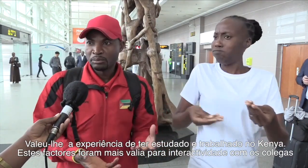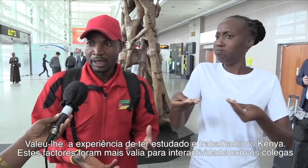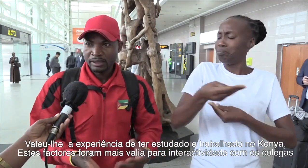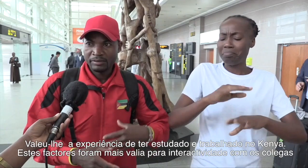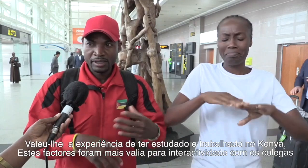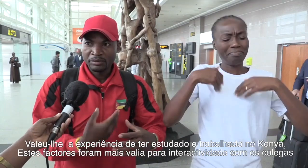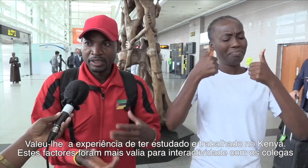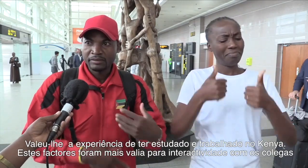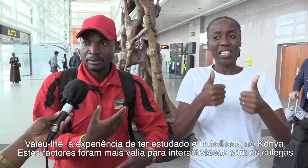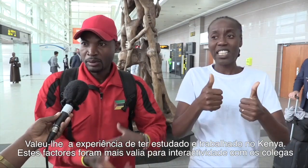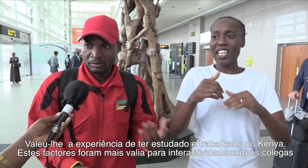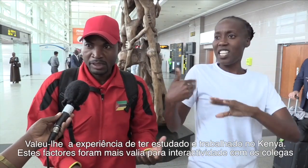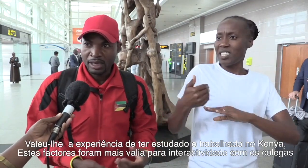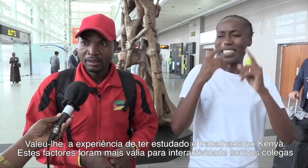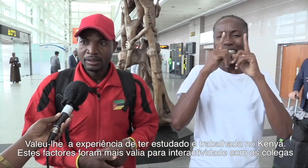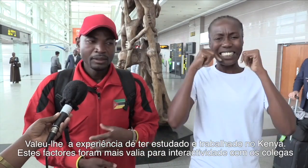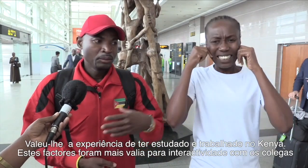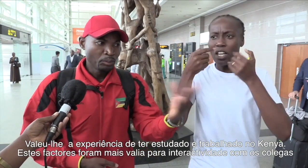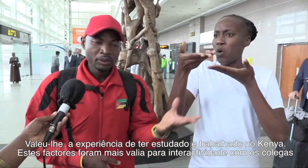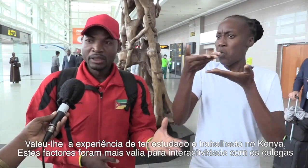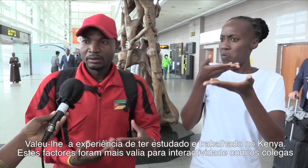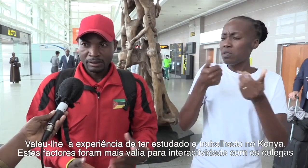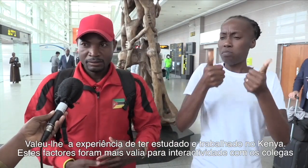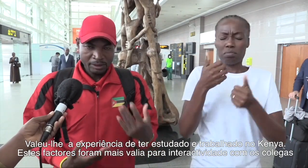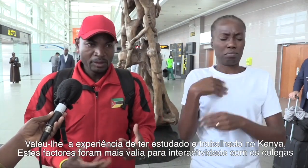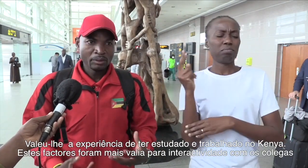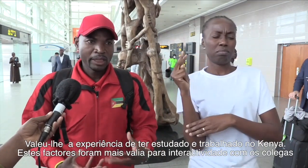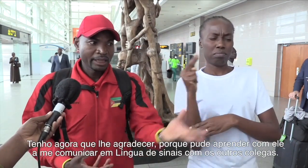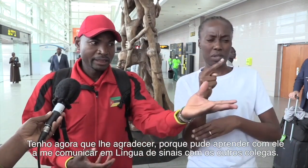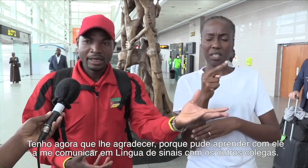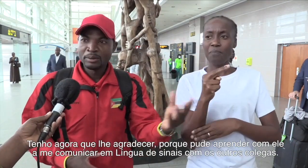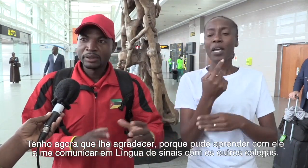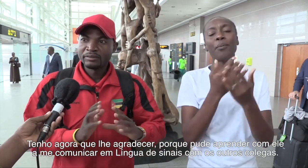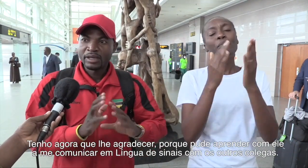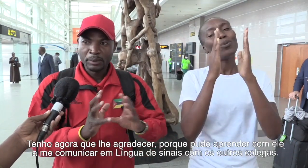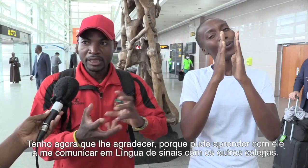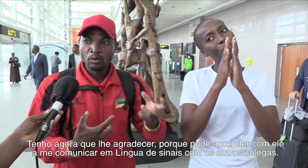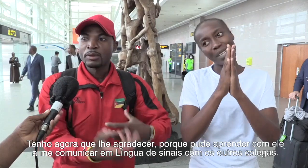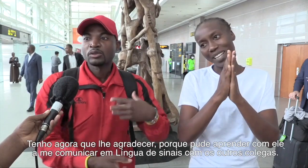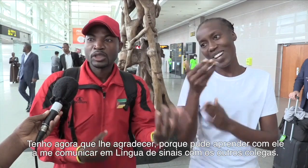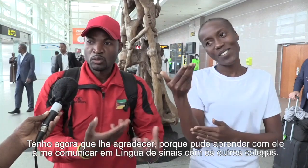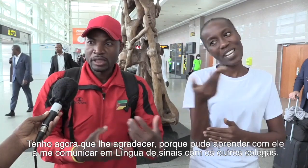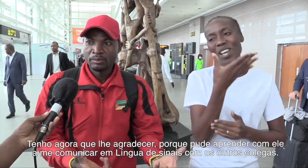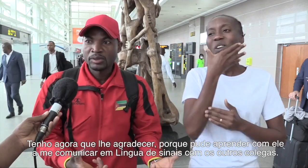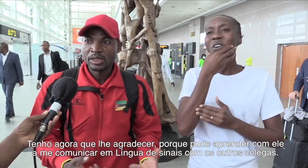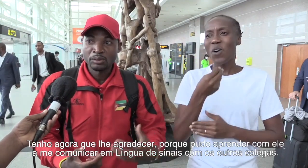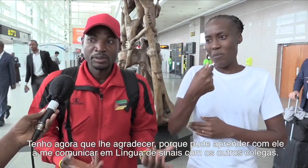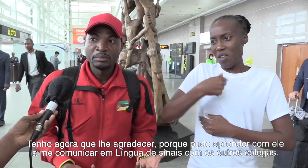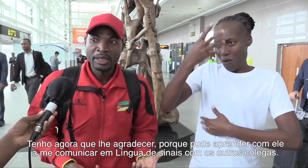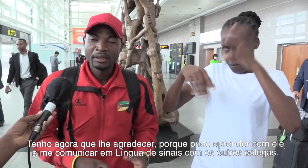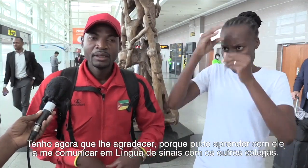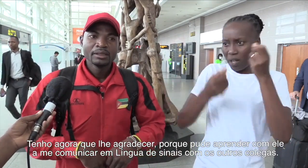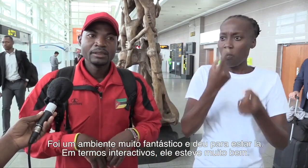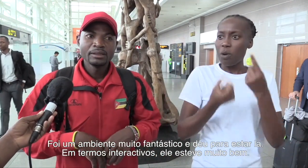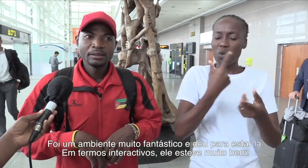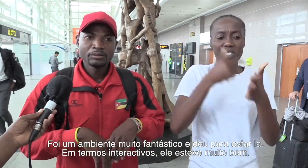ele esteve muito bem. Estava sempre feliz, estava sempre a conversar. Pude, tenho agora que agradecer a ele, porque tive que aprender algumas outras coisas de língua adicionais que eu não